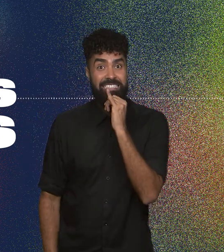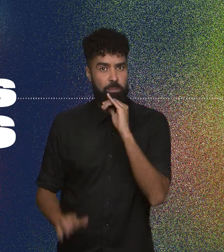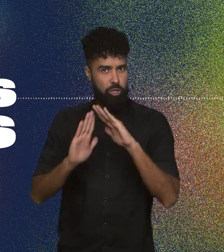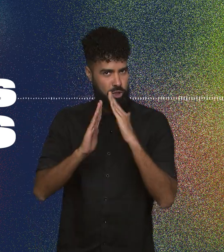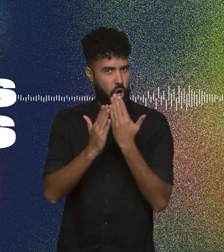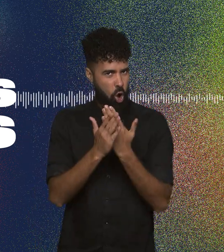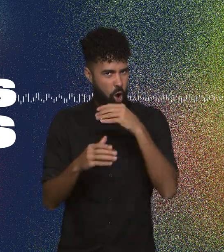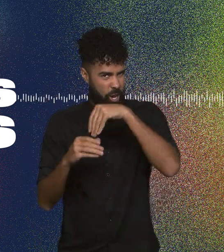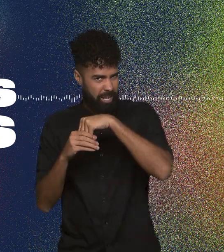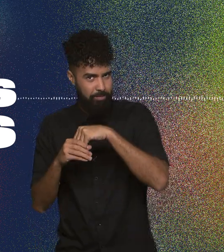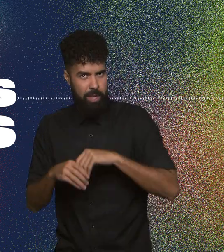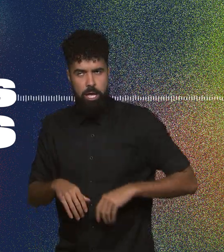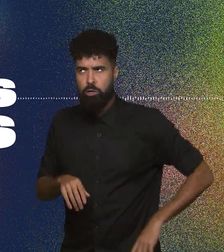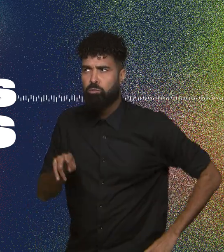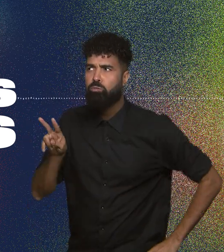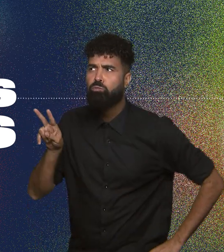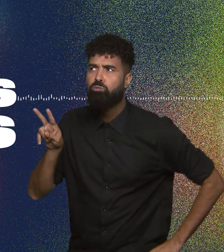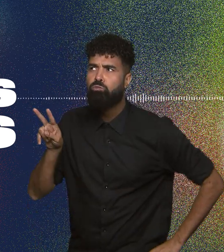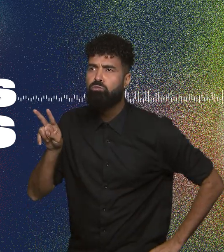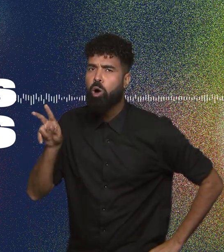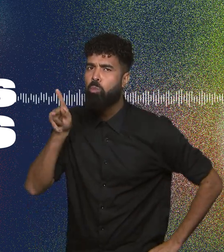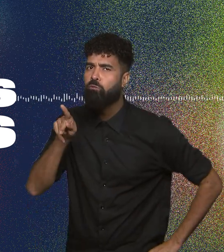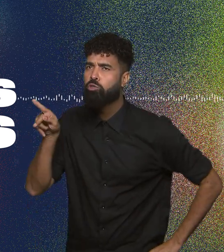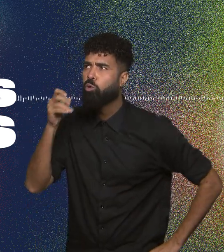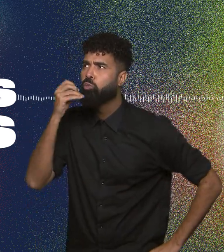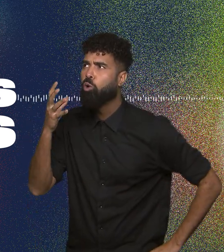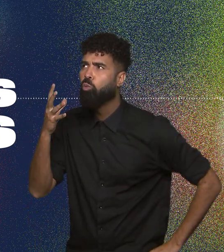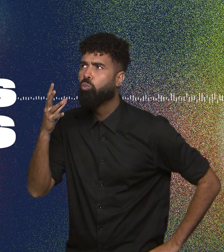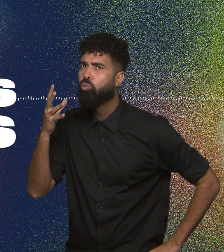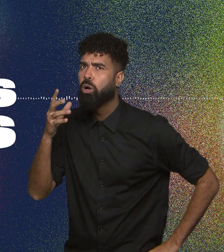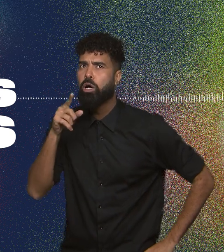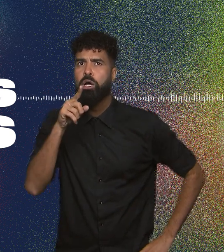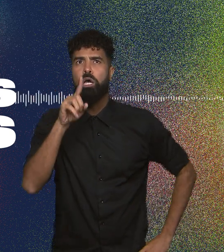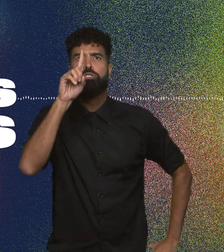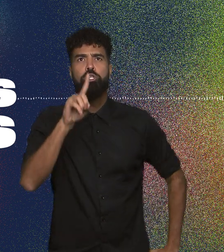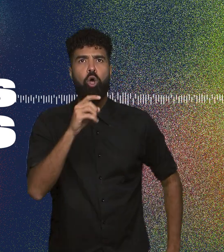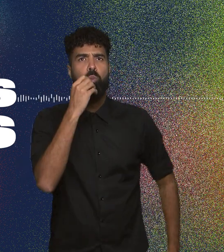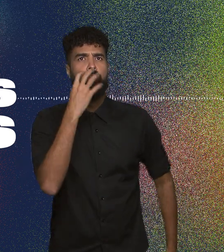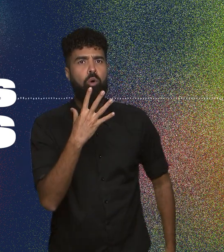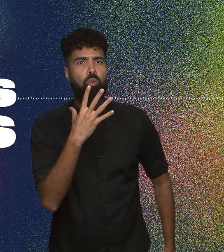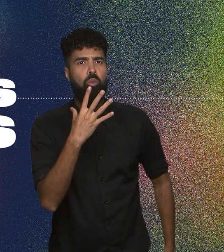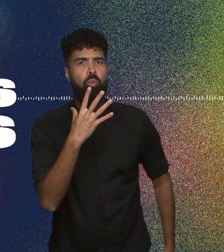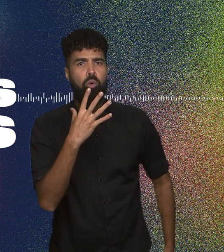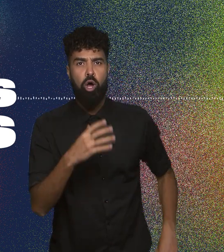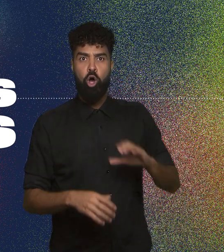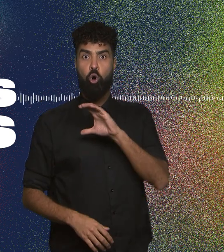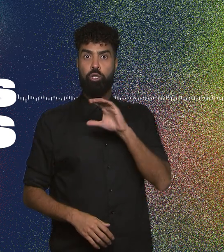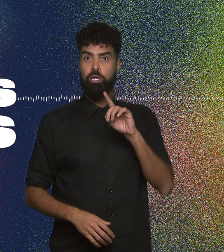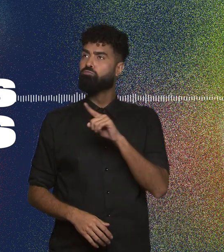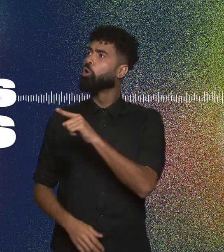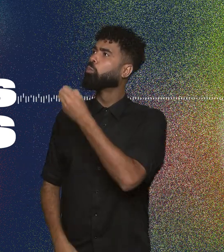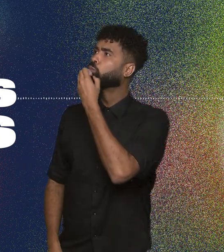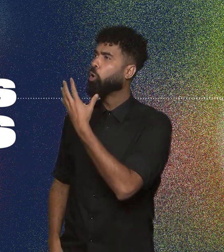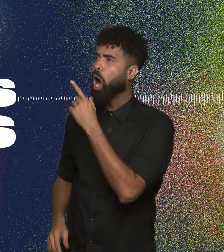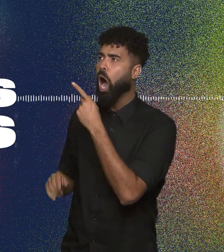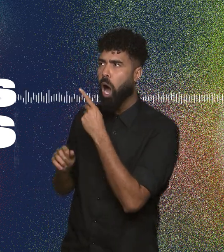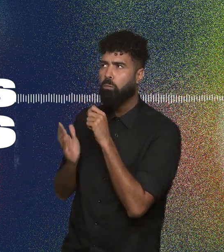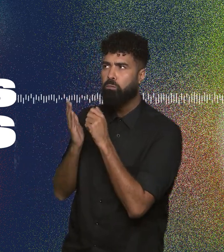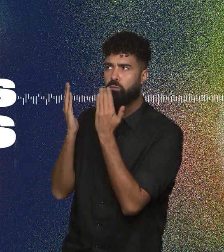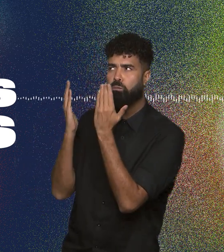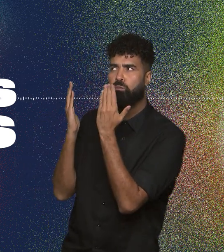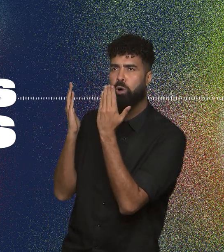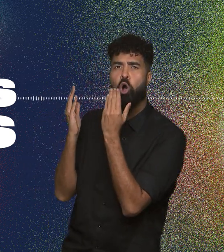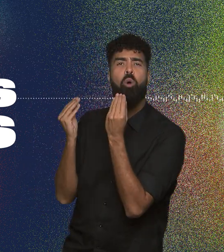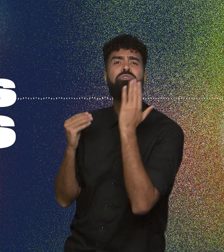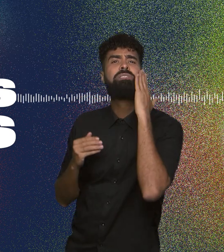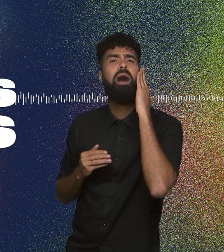observa o que é um bom professor, o que é um bom diretor, o que é uma boa coordenadora. A gente observa pelas